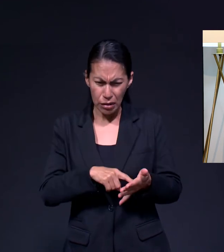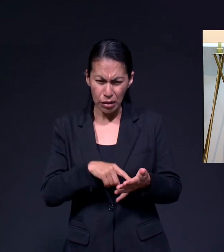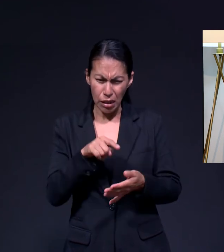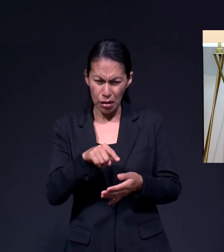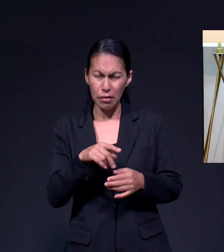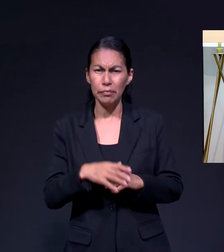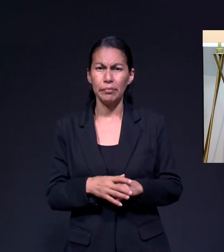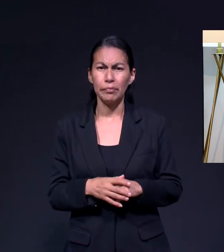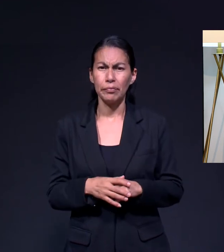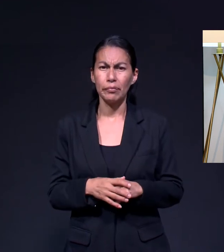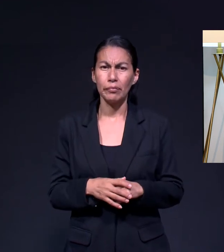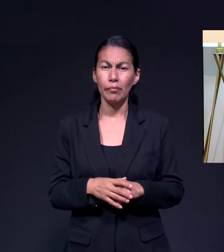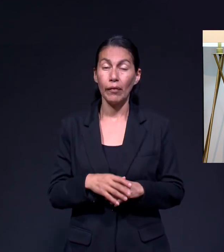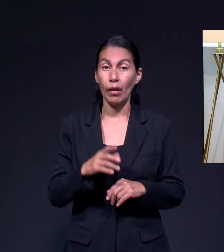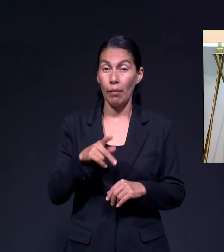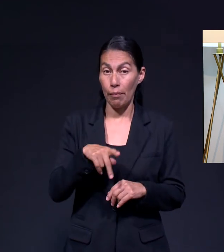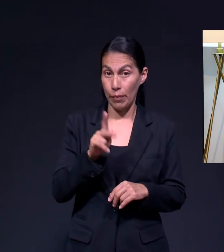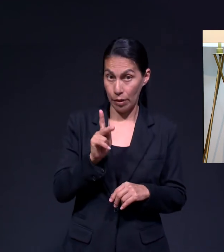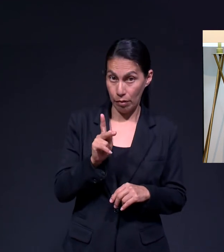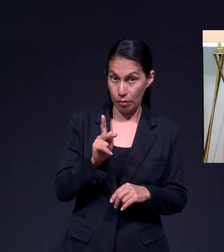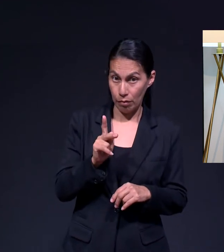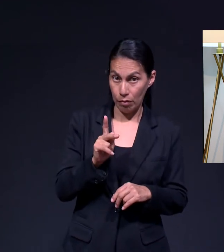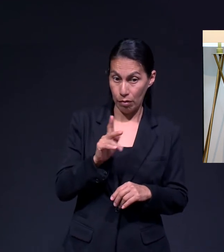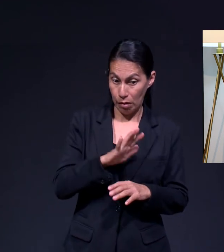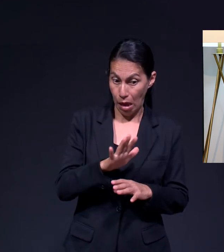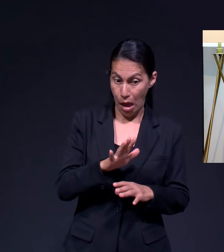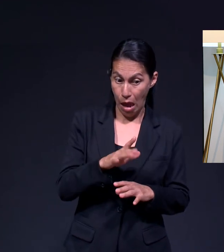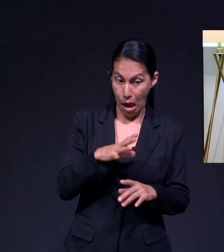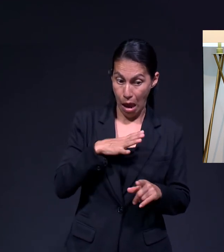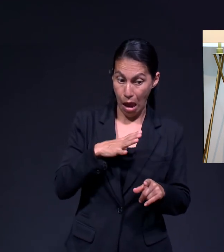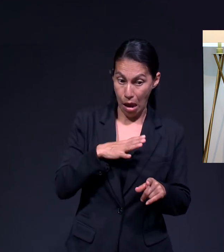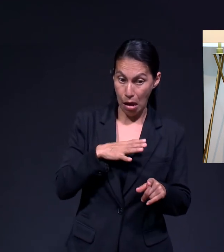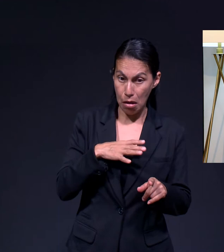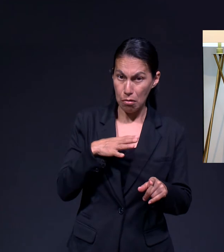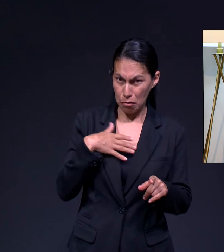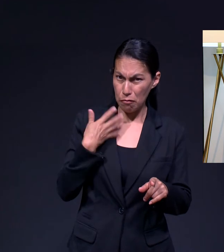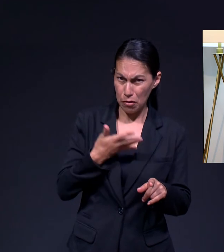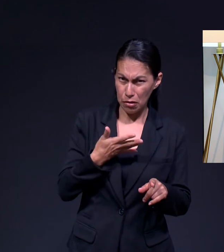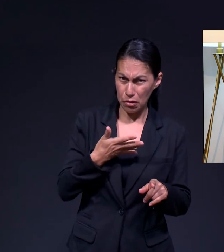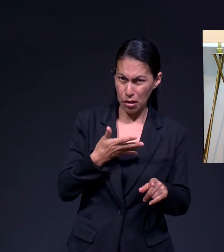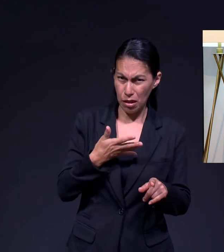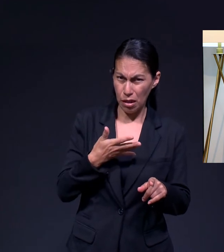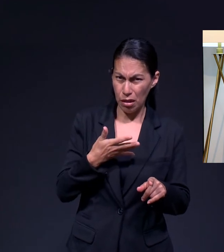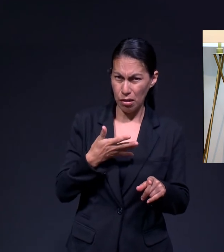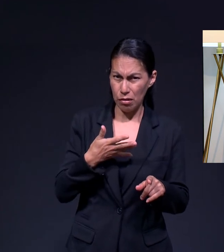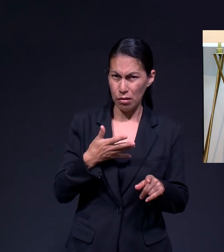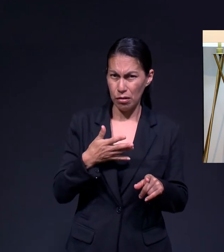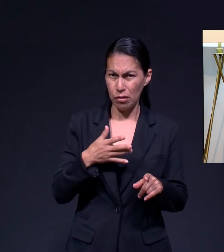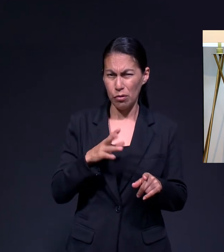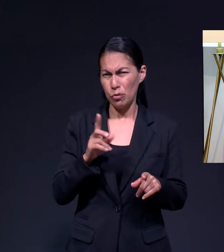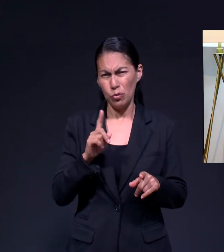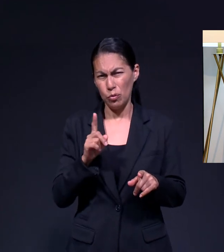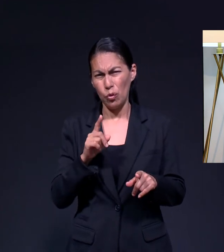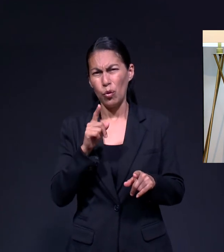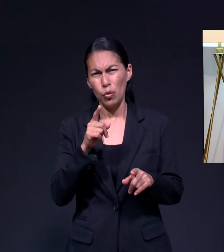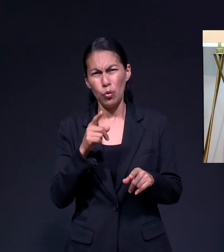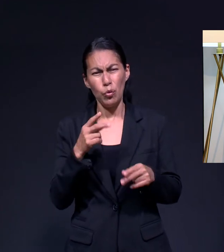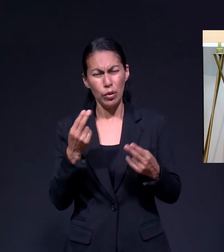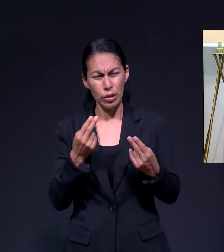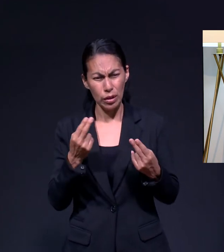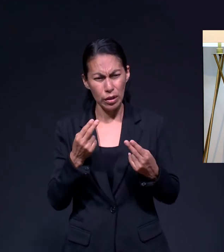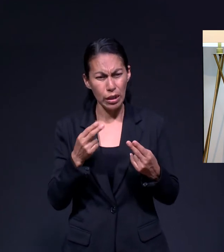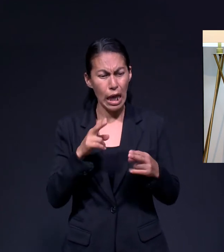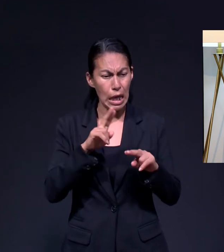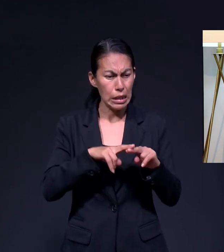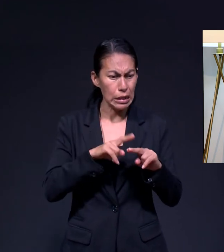silla pero no basta con creer que existe algo sino tú puedes usar esa